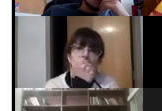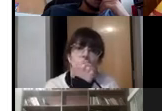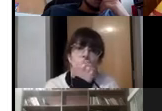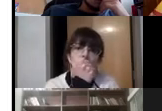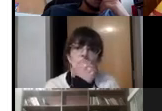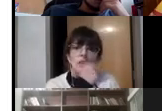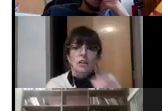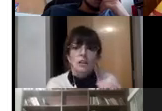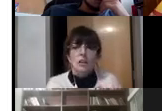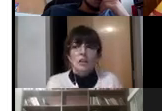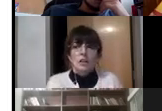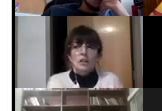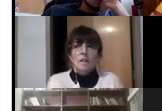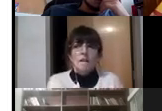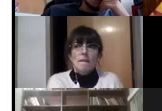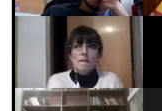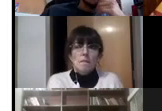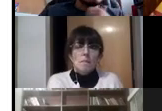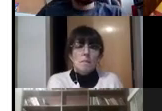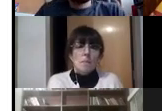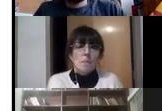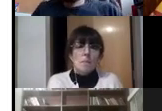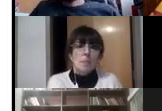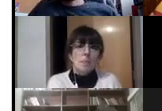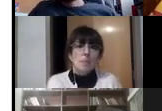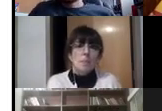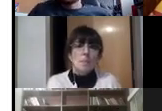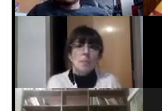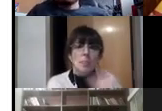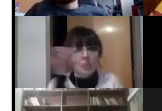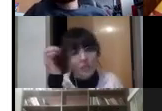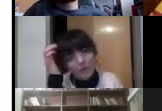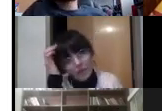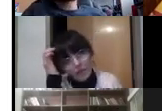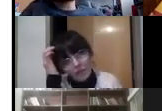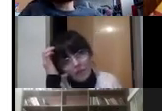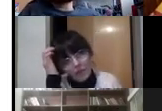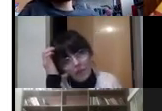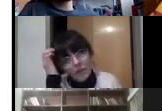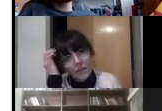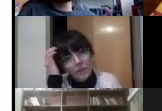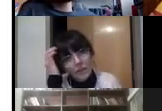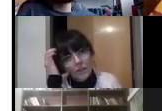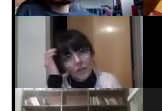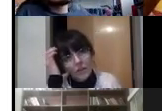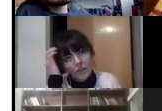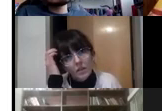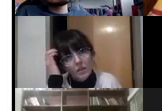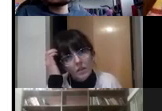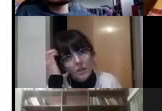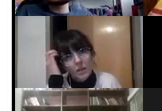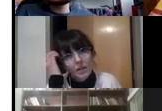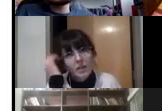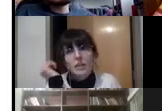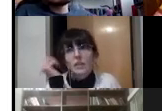Gracias. Muchas gracias, José. Empiezo, Rosa María, y tú me complementas después. Bueno, si es necesario.